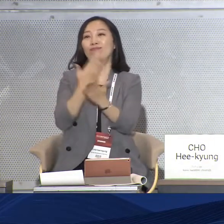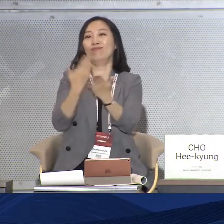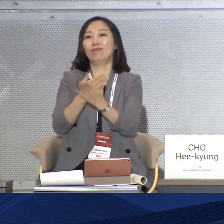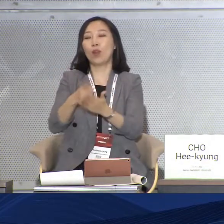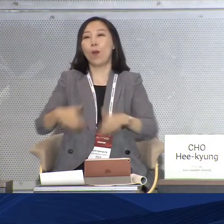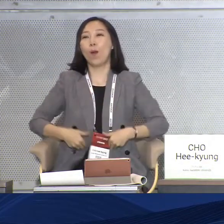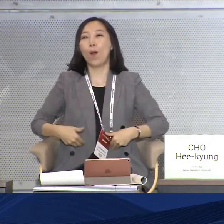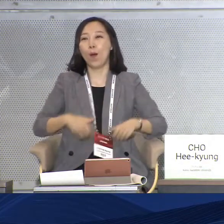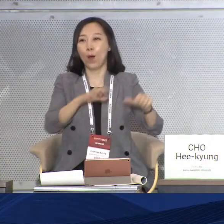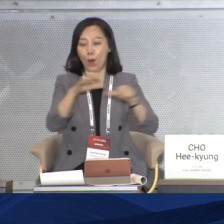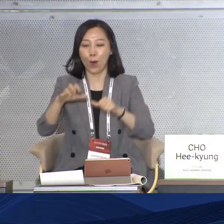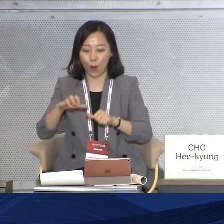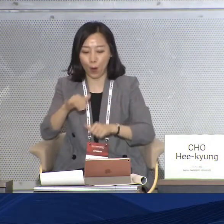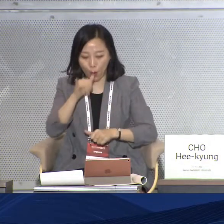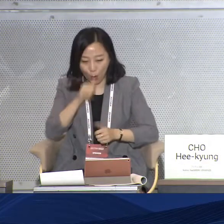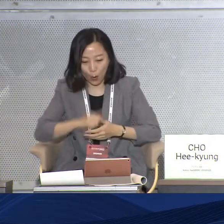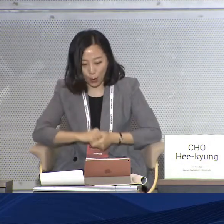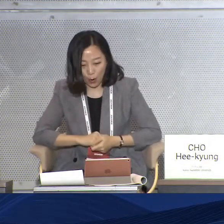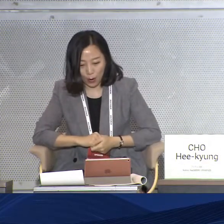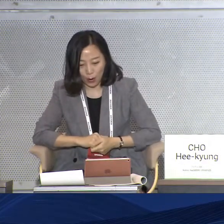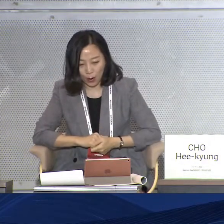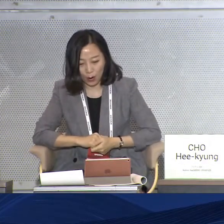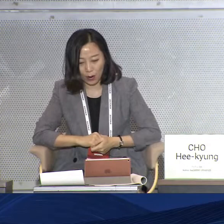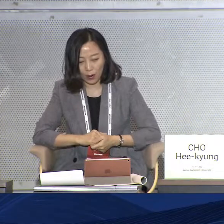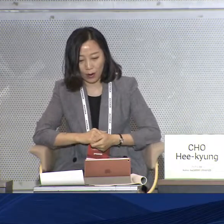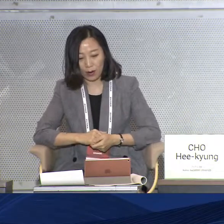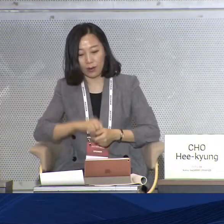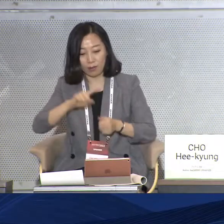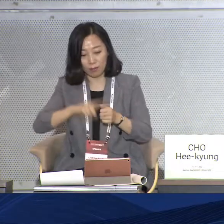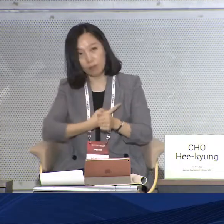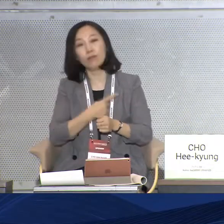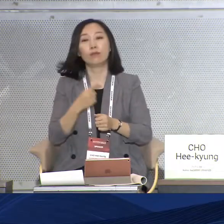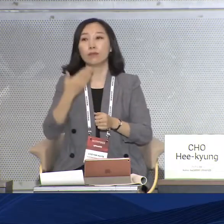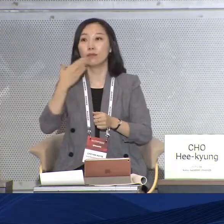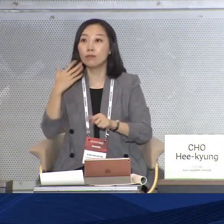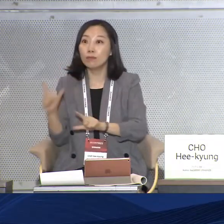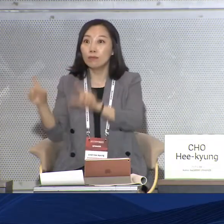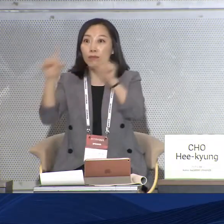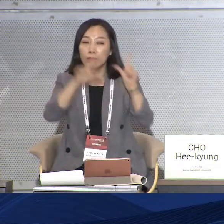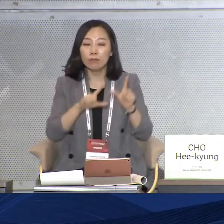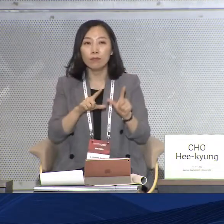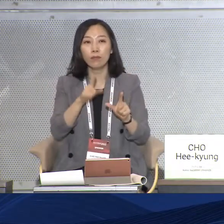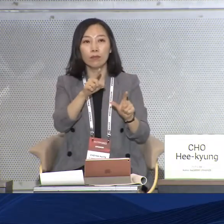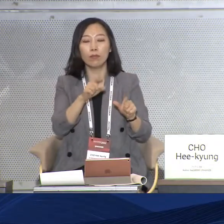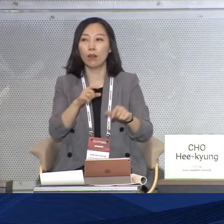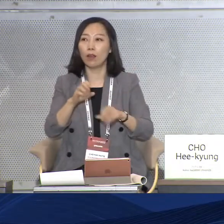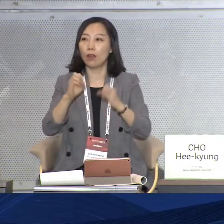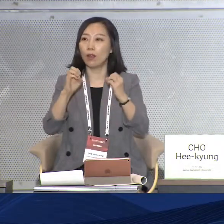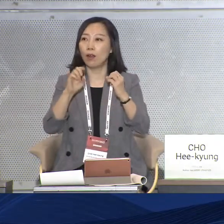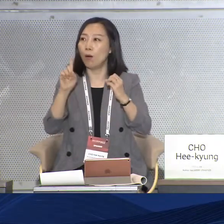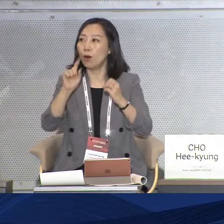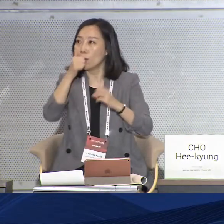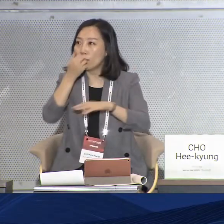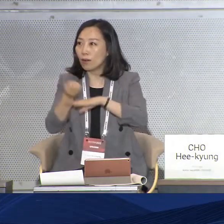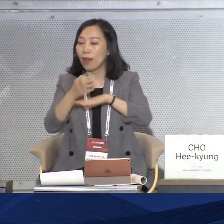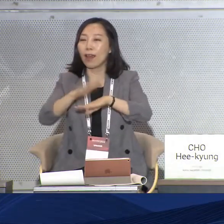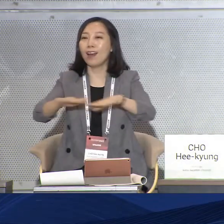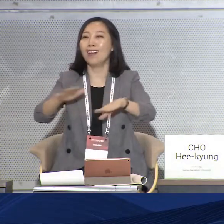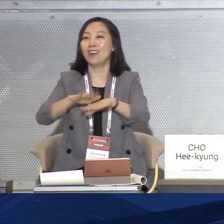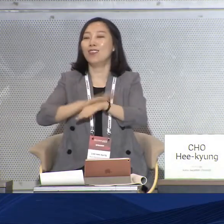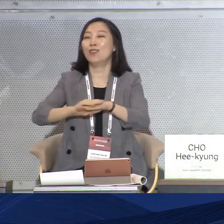등을 이용해서 수화 통역 서비스를 받게까지 이루어지고 있습니다. 자연히 농인의 삶은